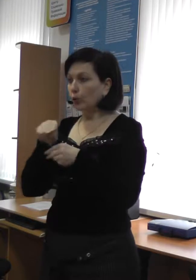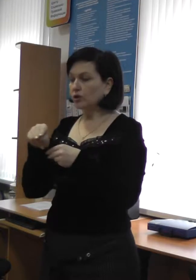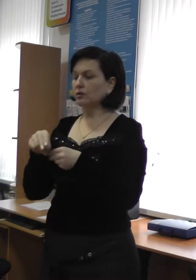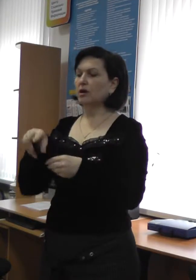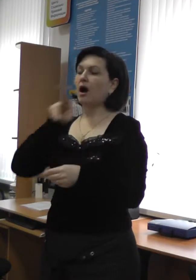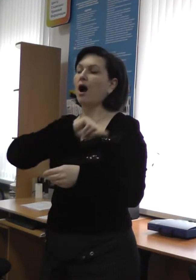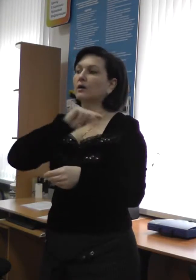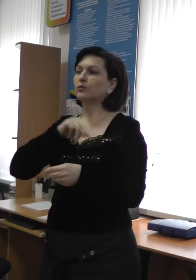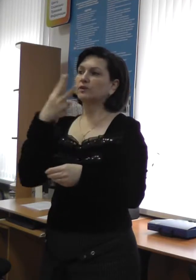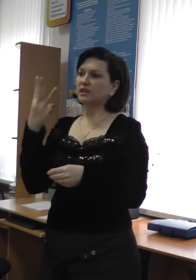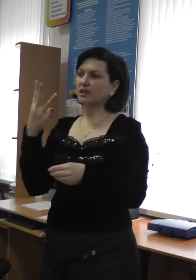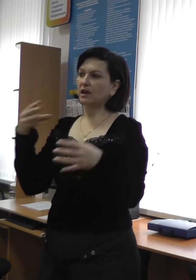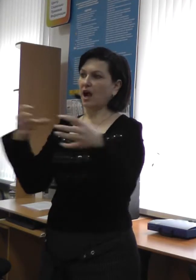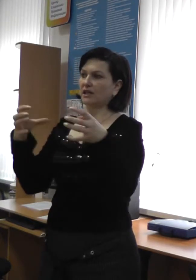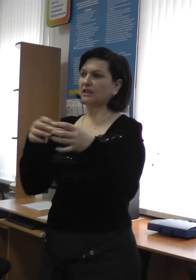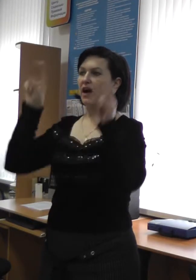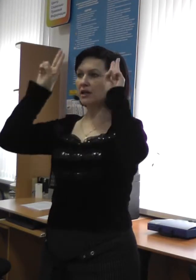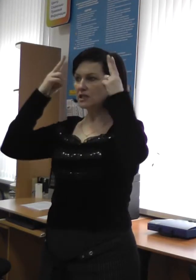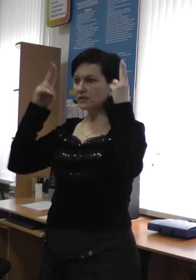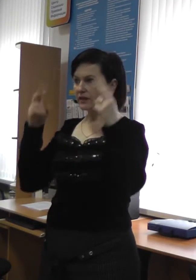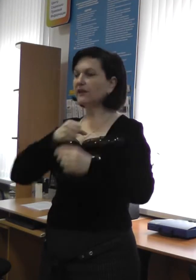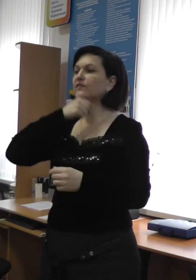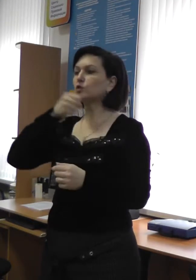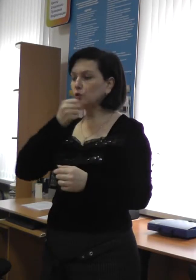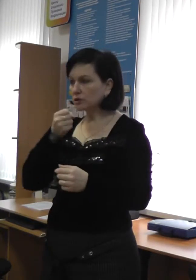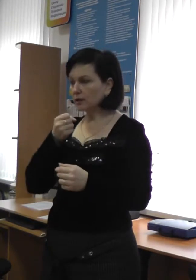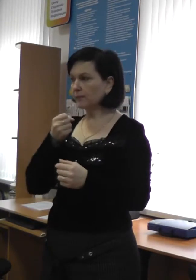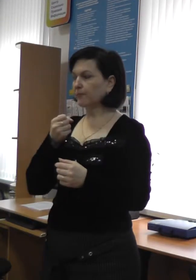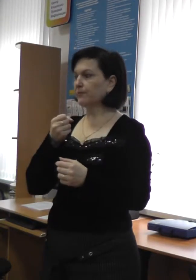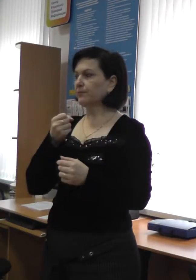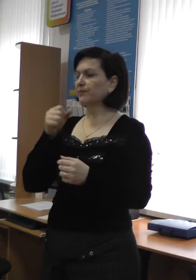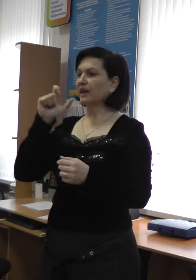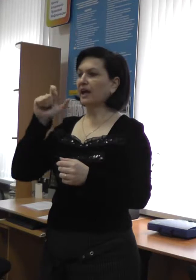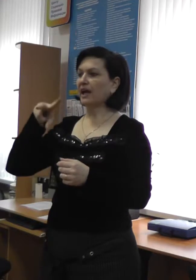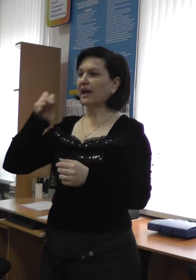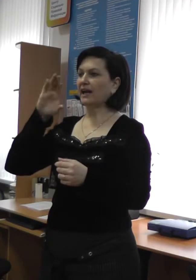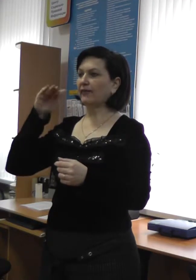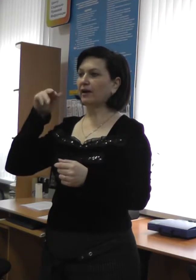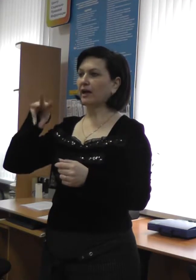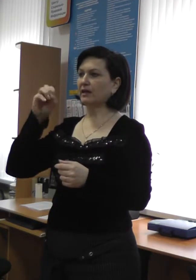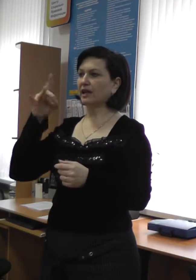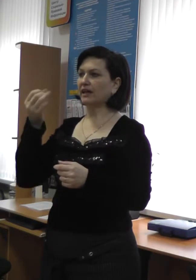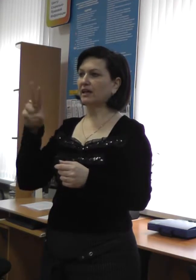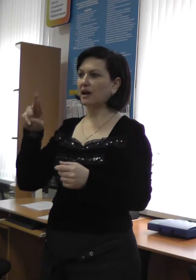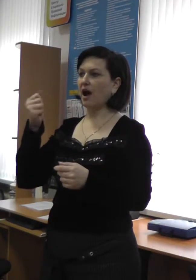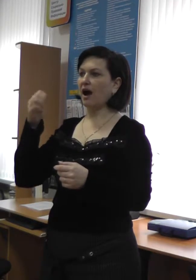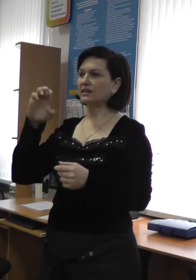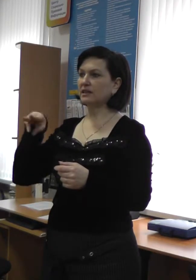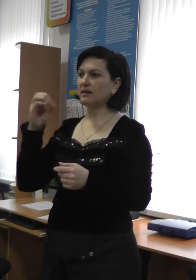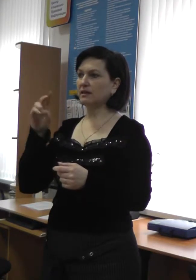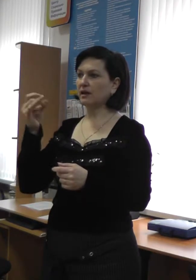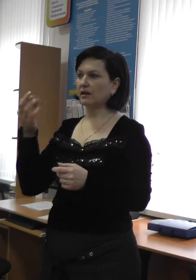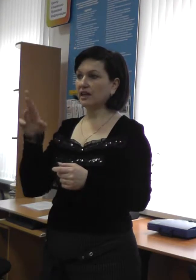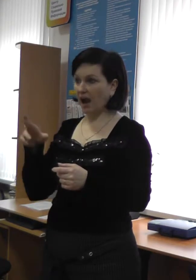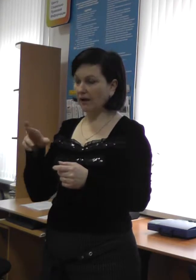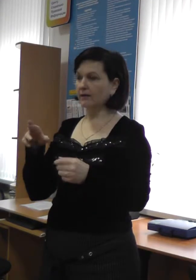три греческих танцевальных коллектива. Взрослый – это Элефтерия, Астерия, и